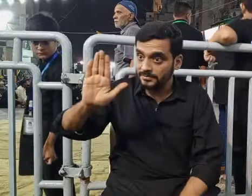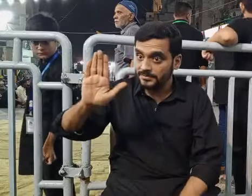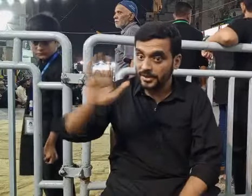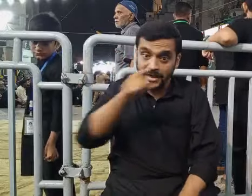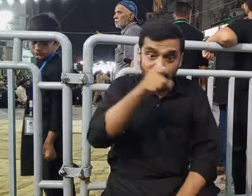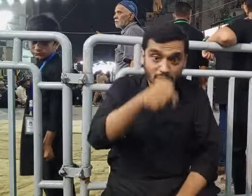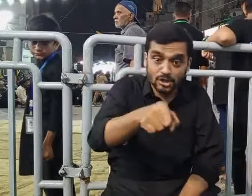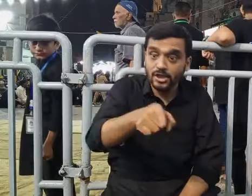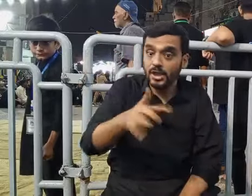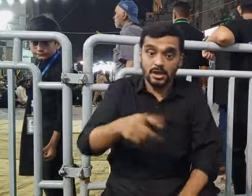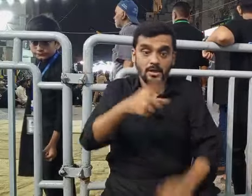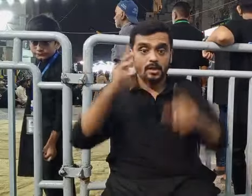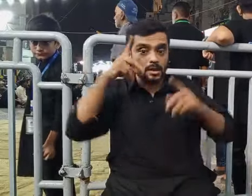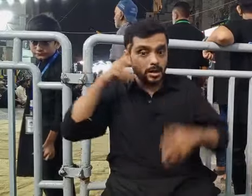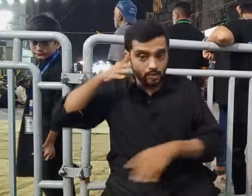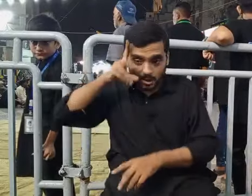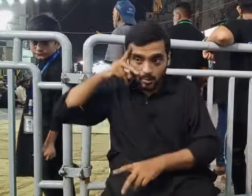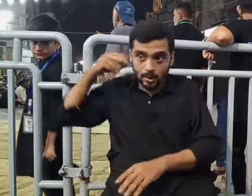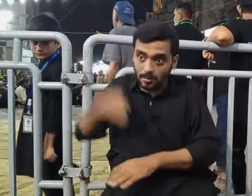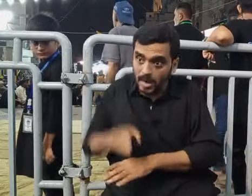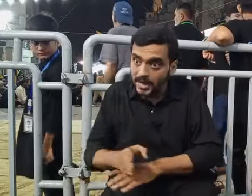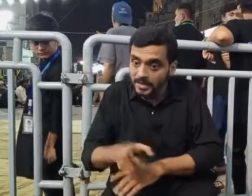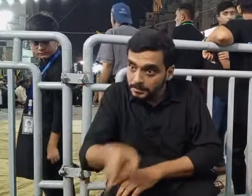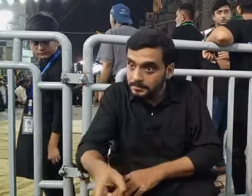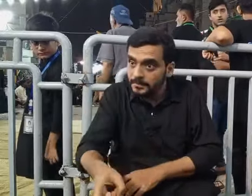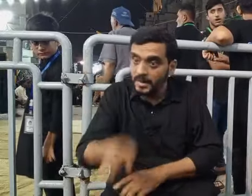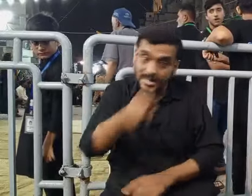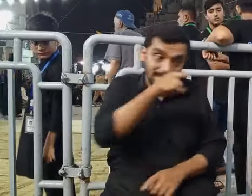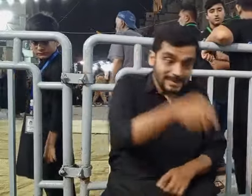بنایا. پھر کے سوال دے محمد والے